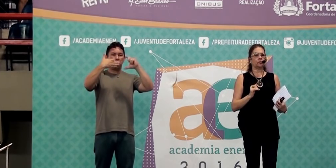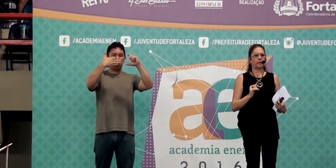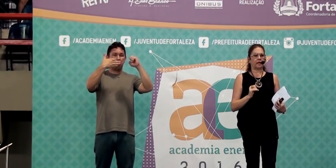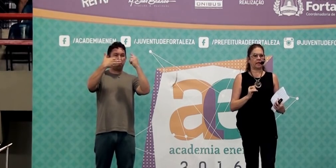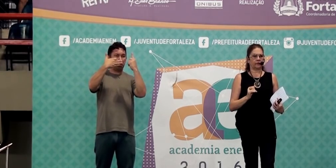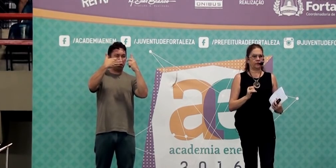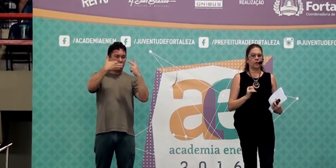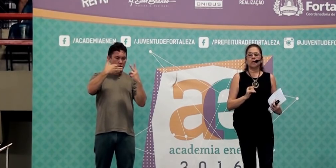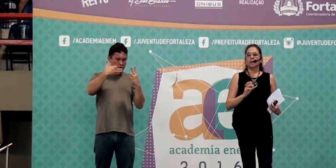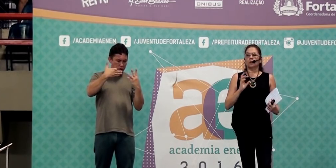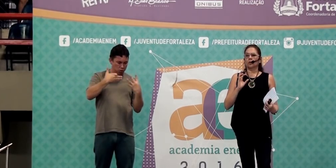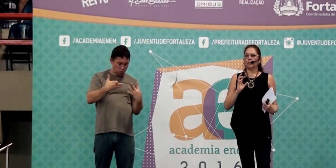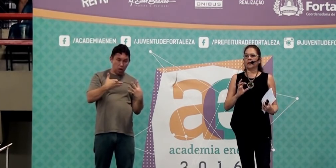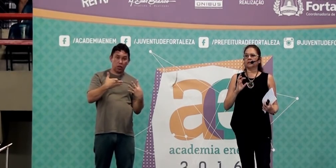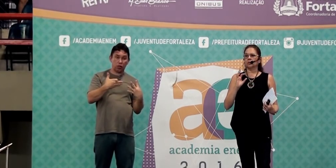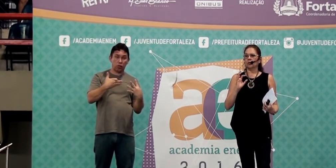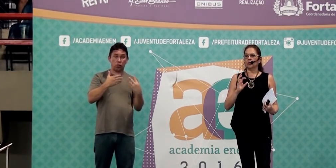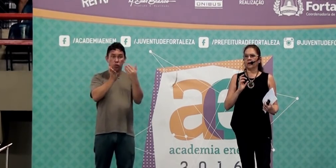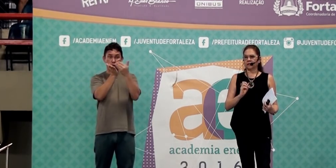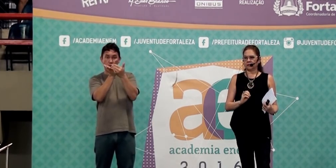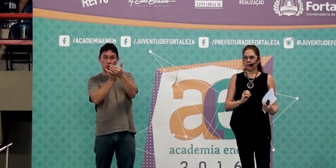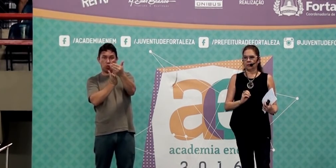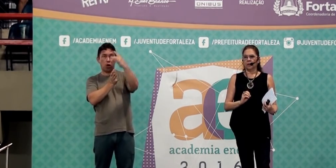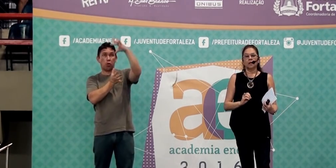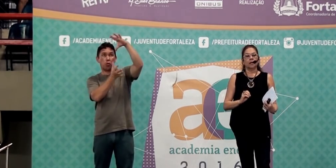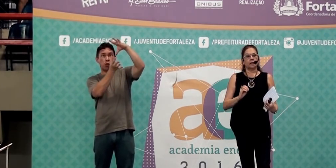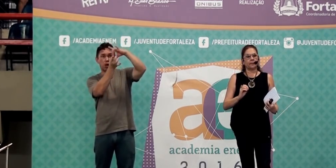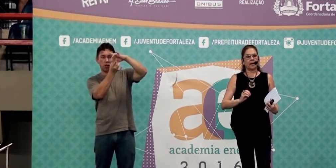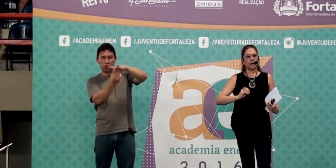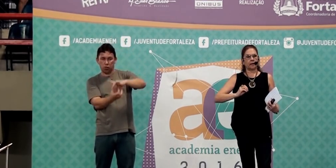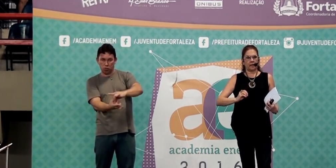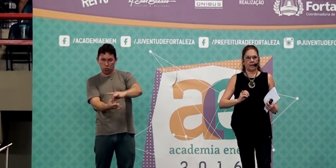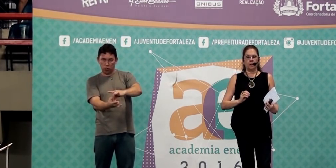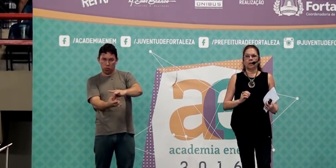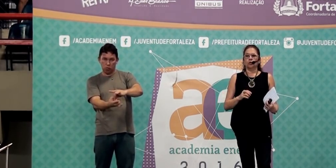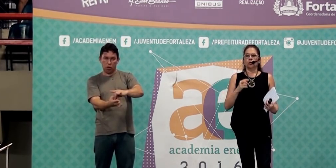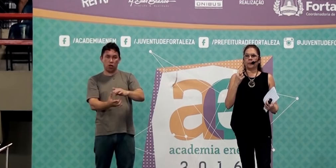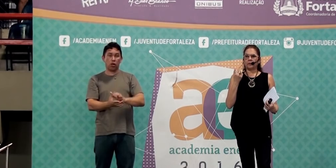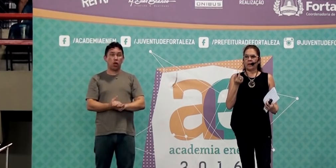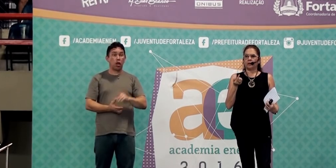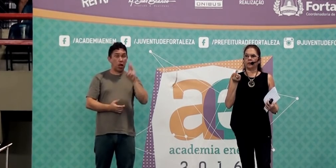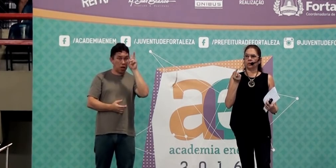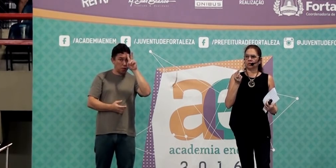o quarto parágrafo, eu começo com coesão. Lembrar que